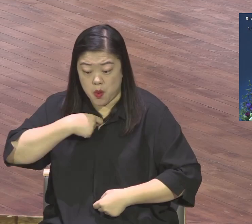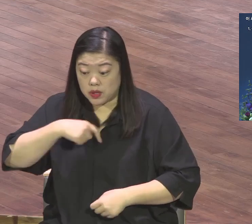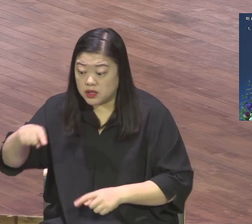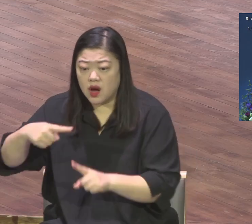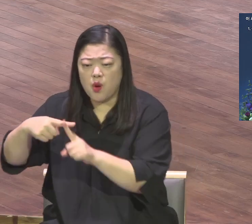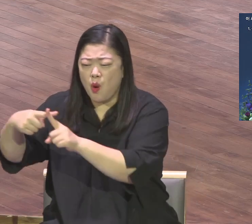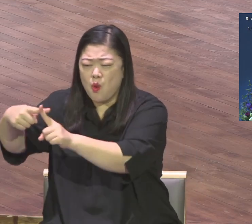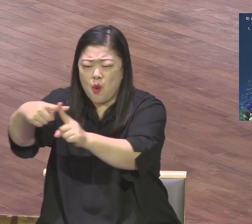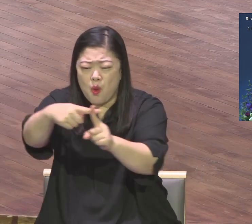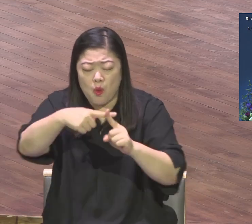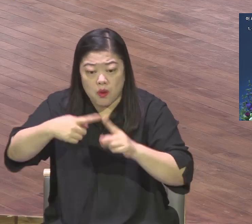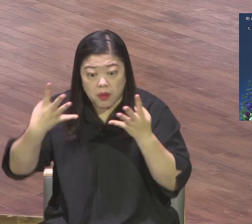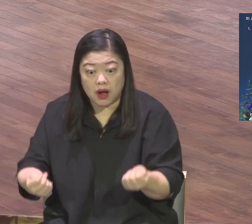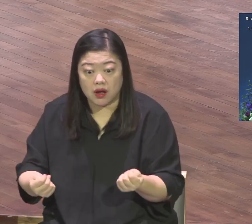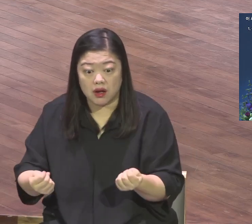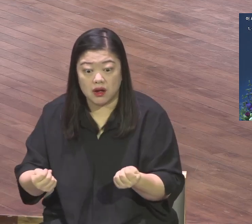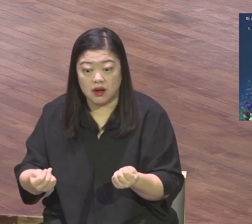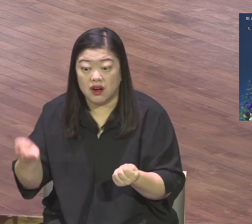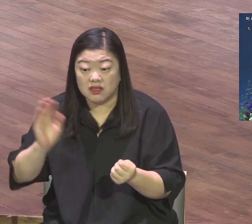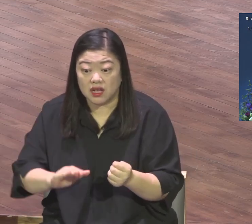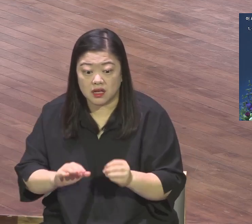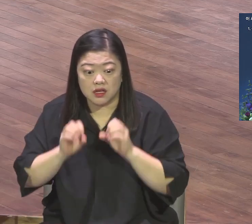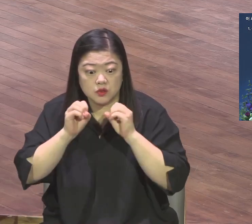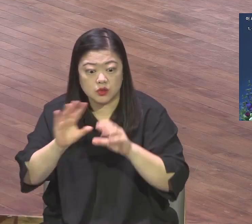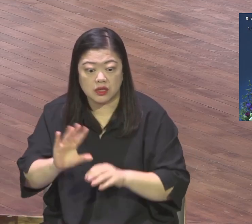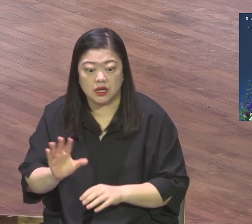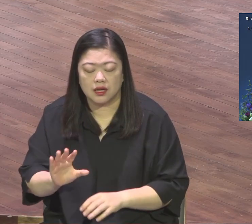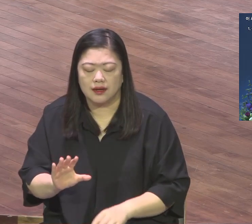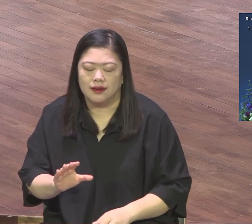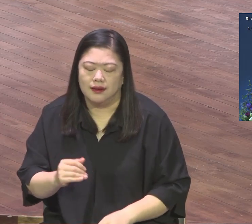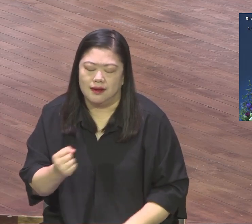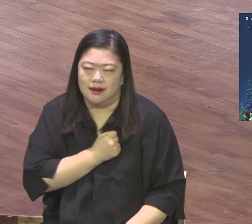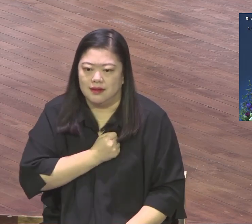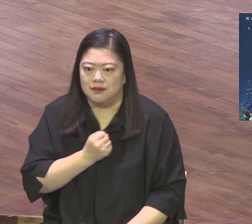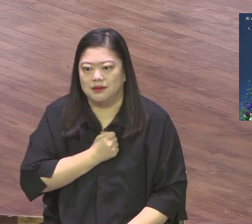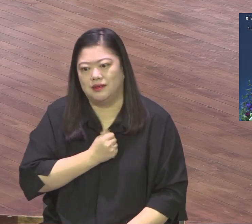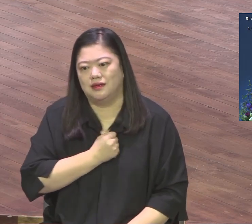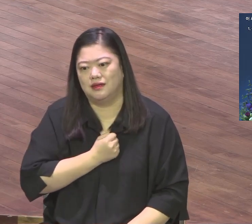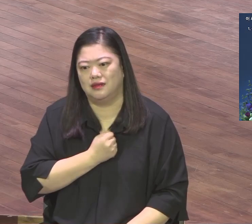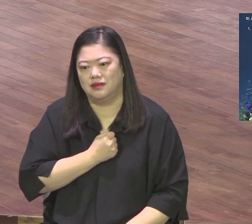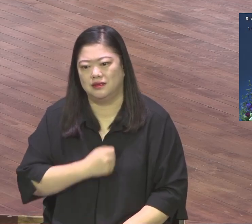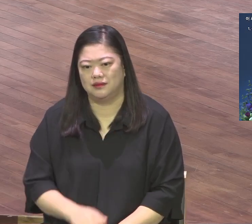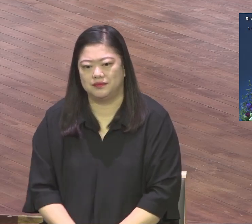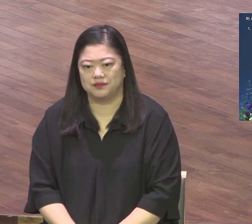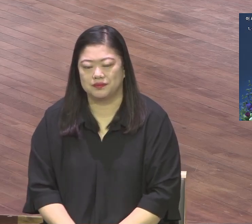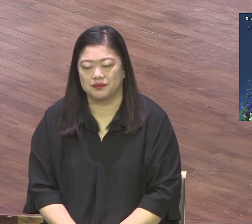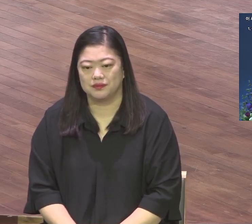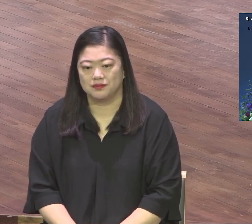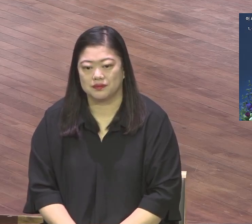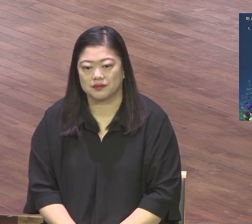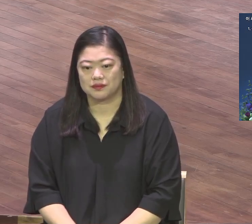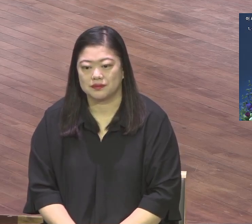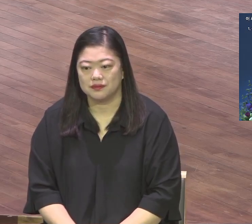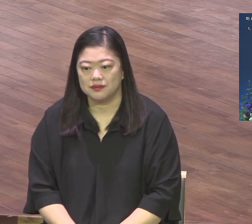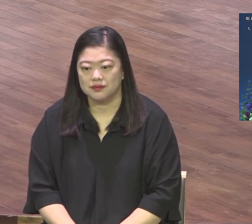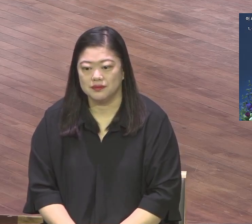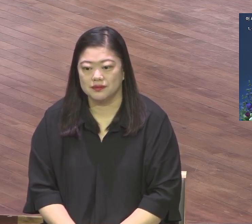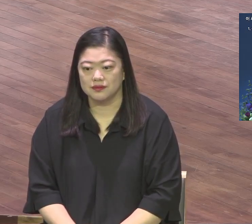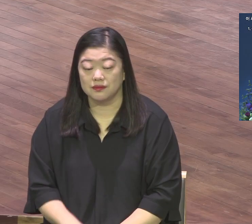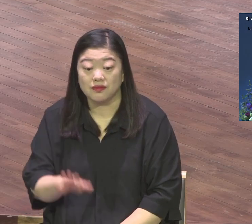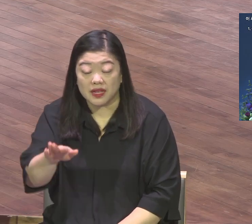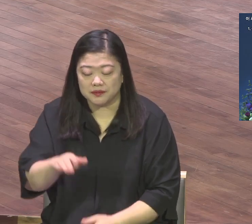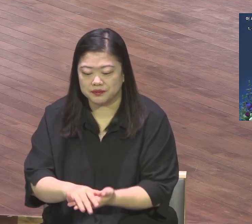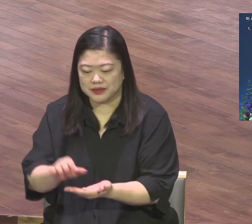성도들 일어나기 바랍니다. 우리가 보아야 될 것은요 이렇게 죄를 뉘우친 것 가지고 그리스도니라고 할 수